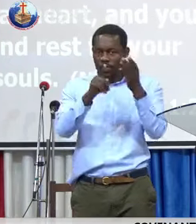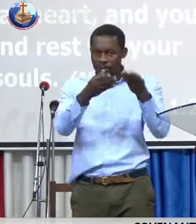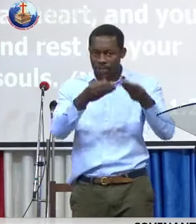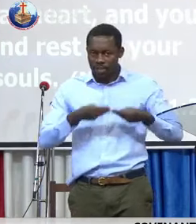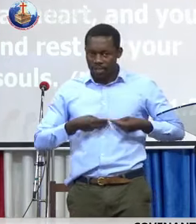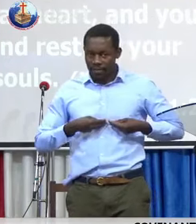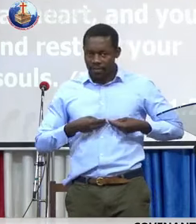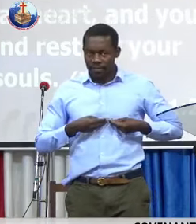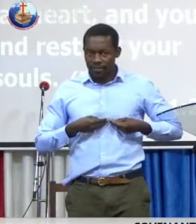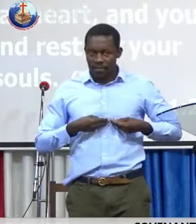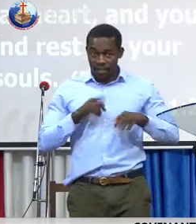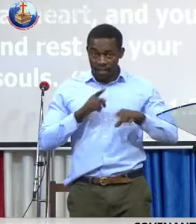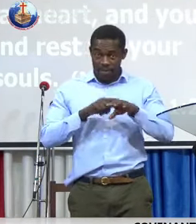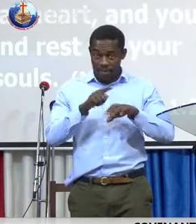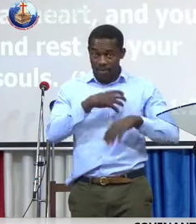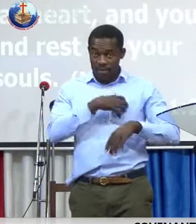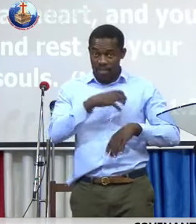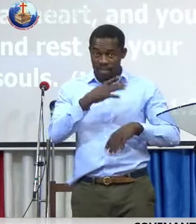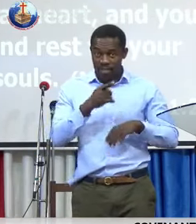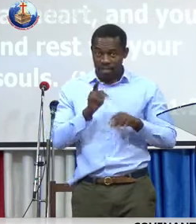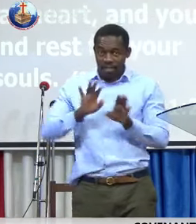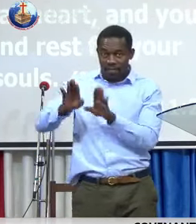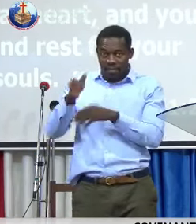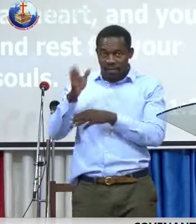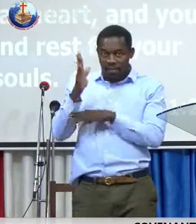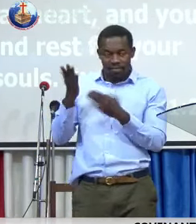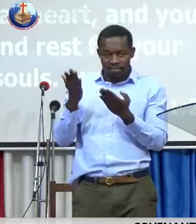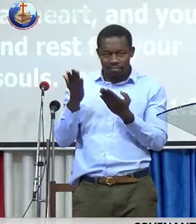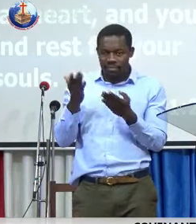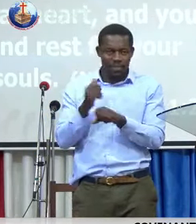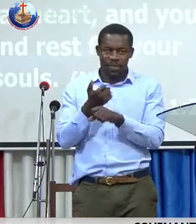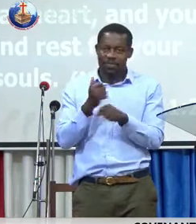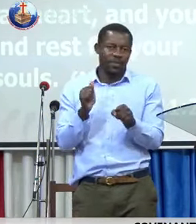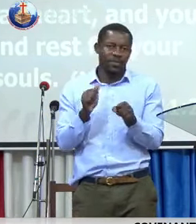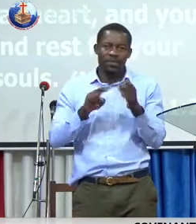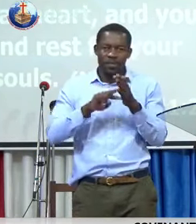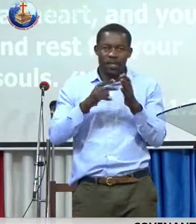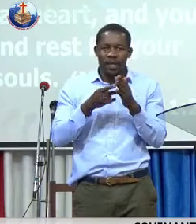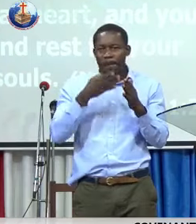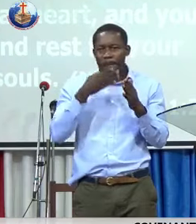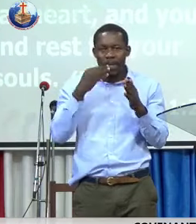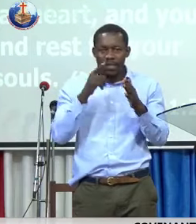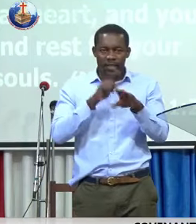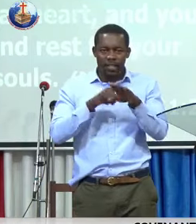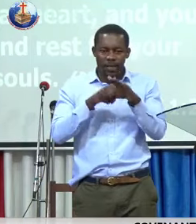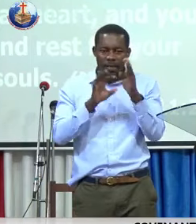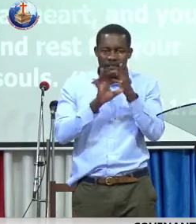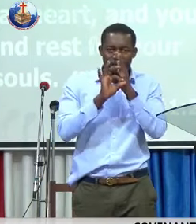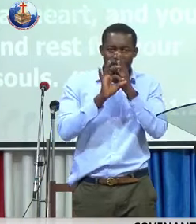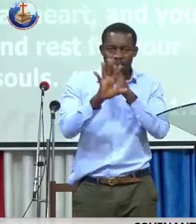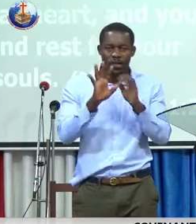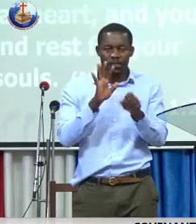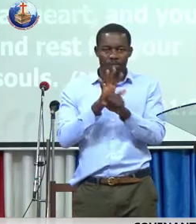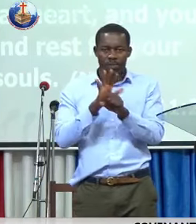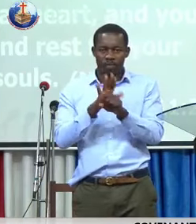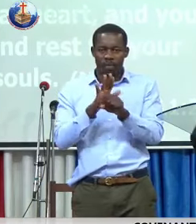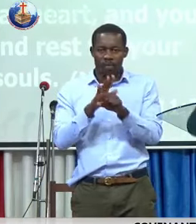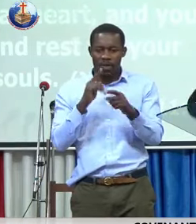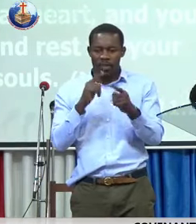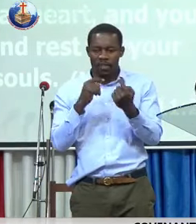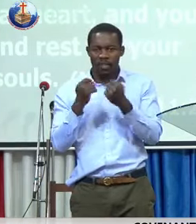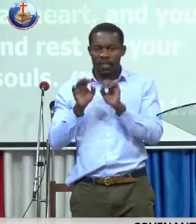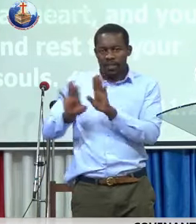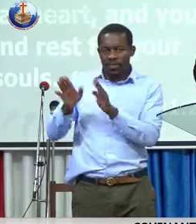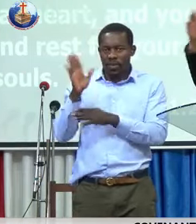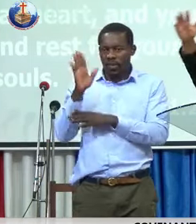sifa tunazopata. So we should strive to ensure that that fame does not cause us to turn away from God, because then we